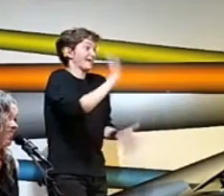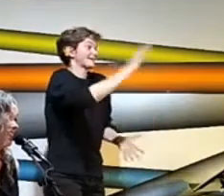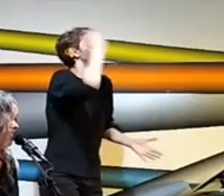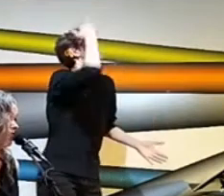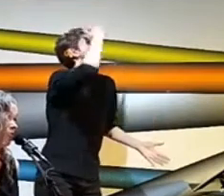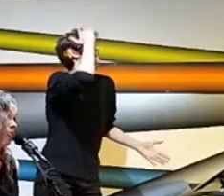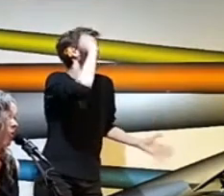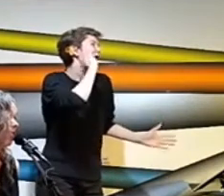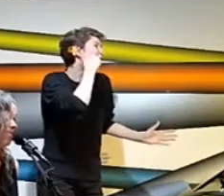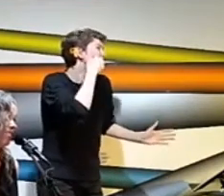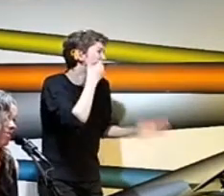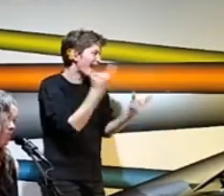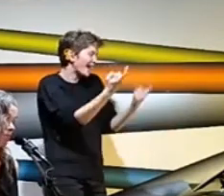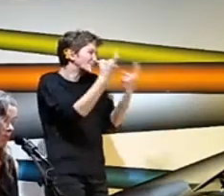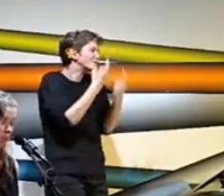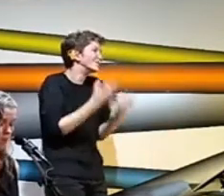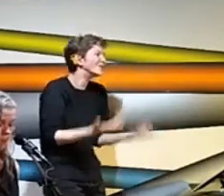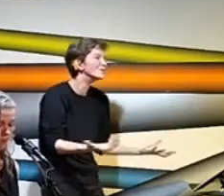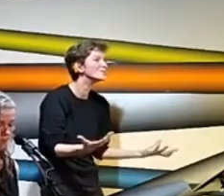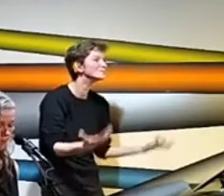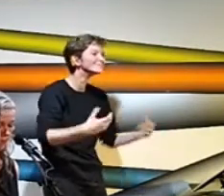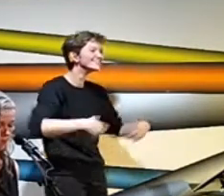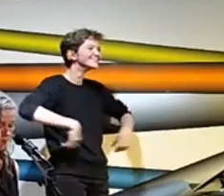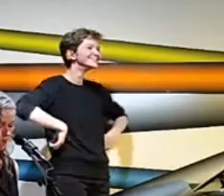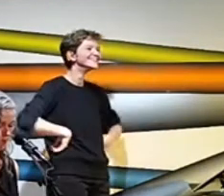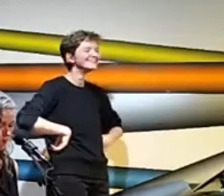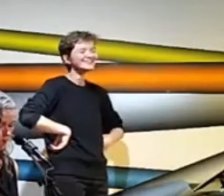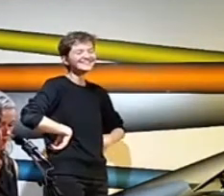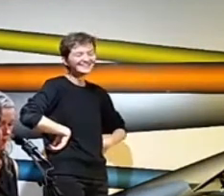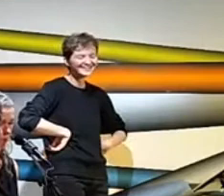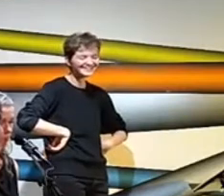nicht, dass schon da ist.